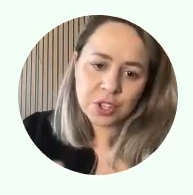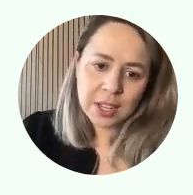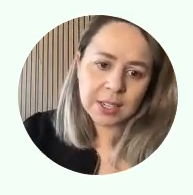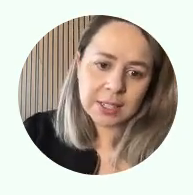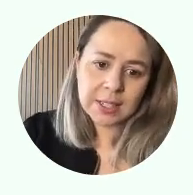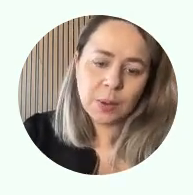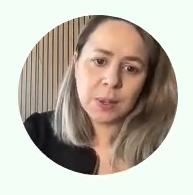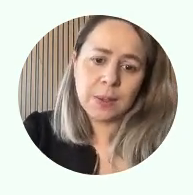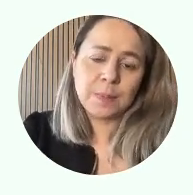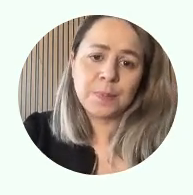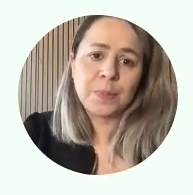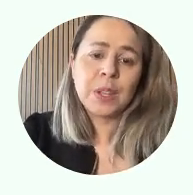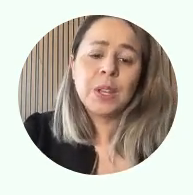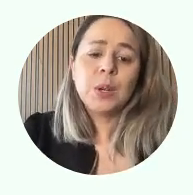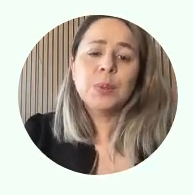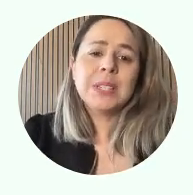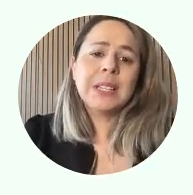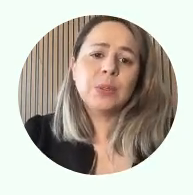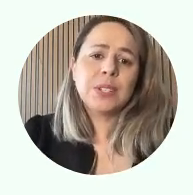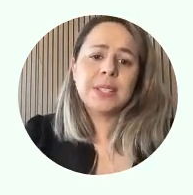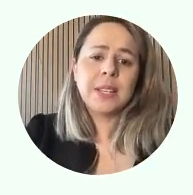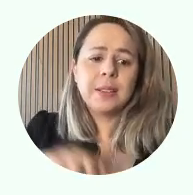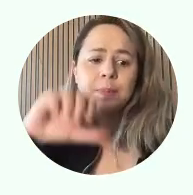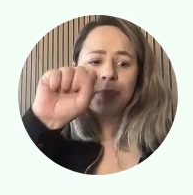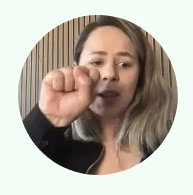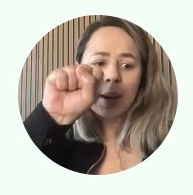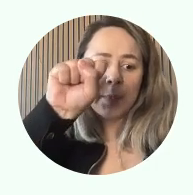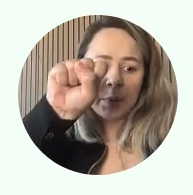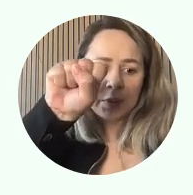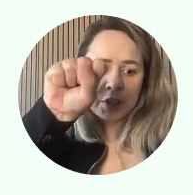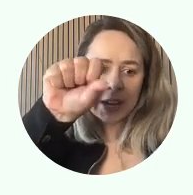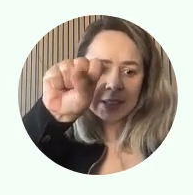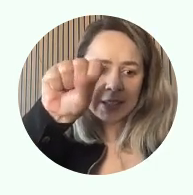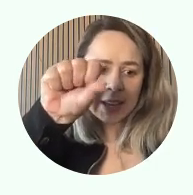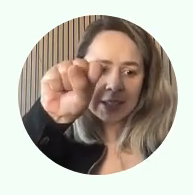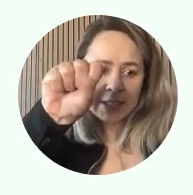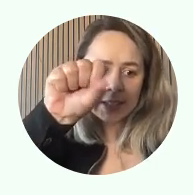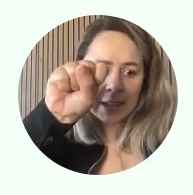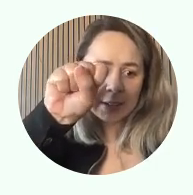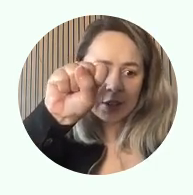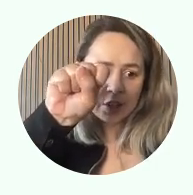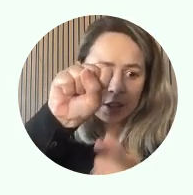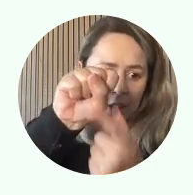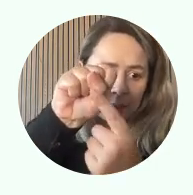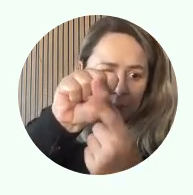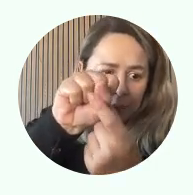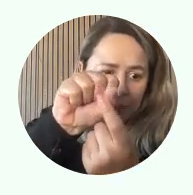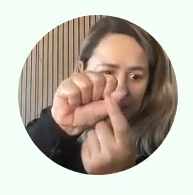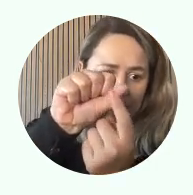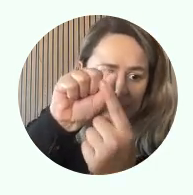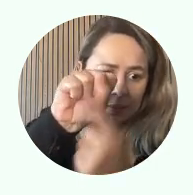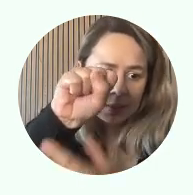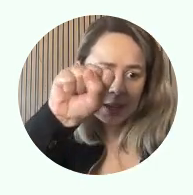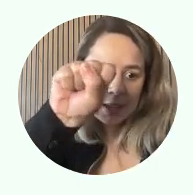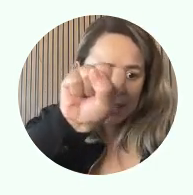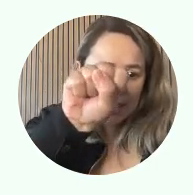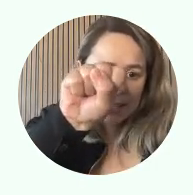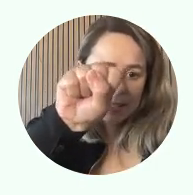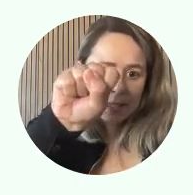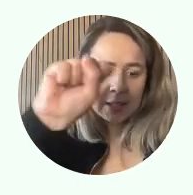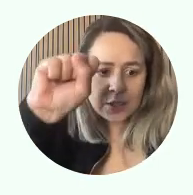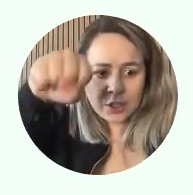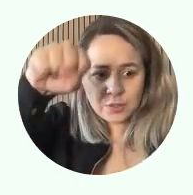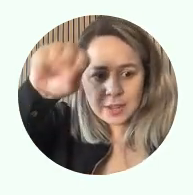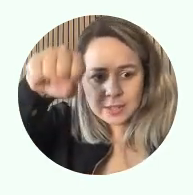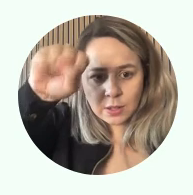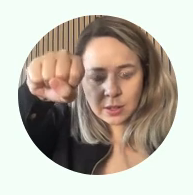que a gente quer agradecer alguém. O sinal de sim é a mão fechada em S, tá? Que a gente tem a configuração